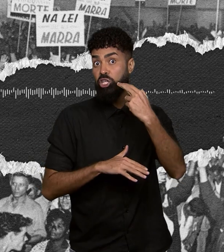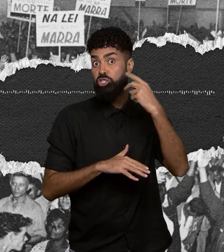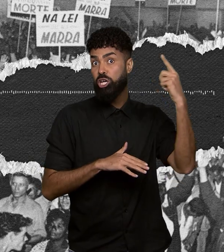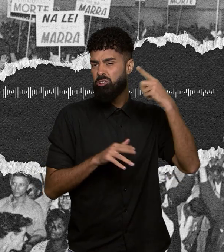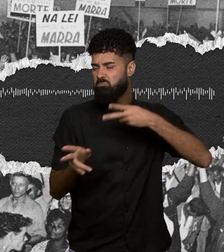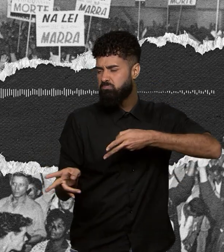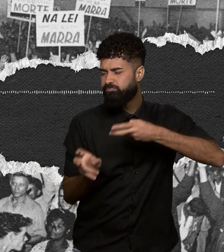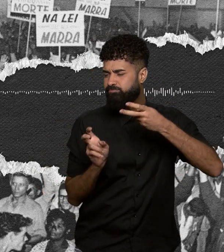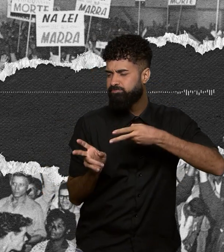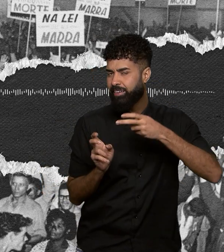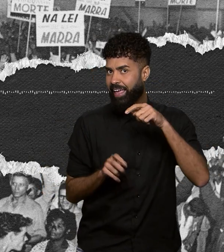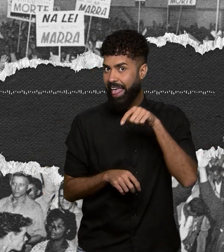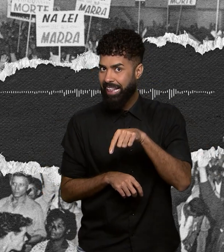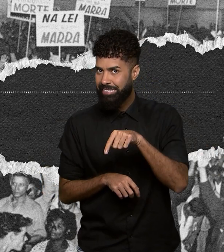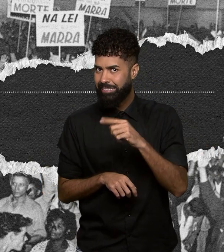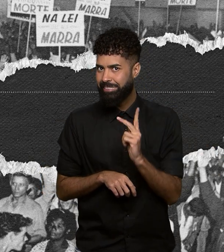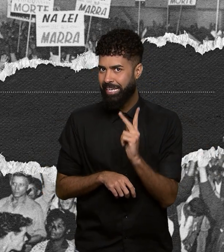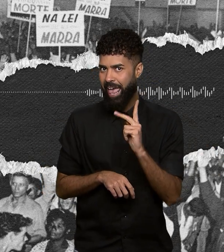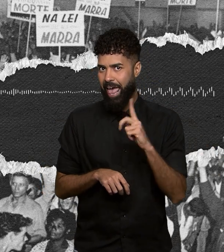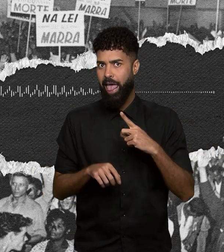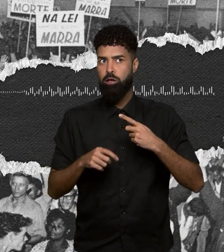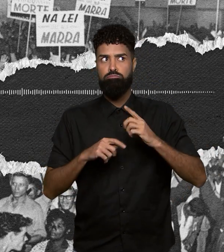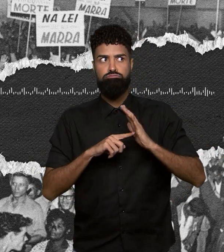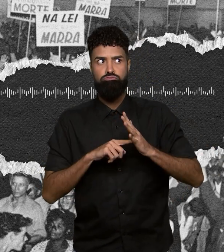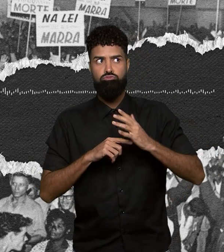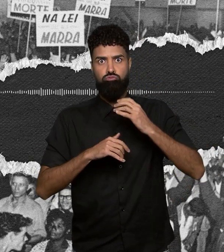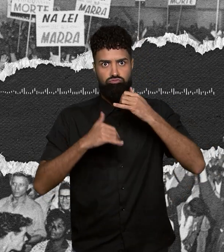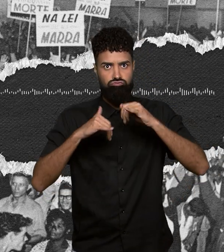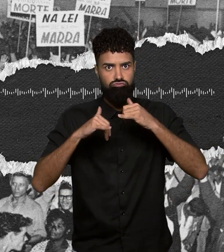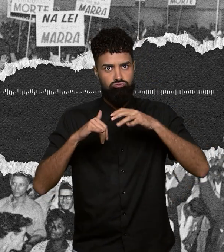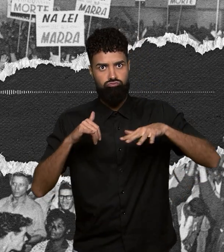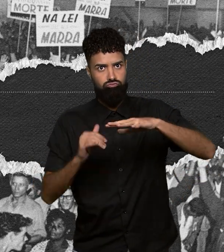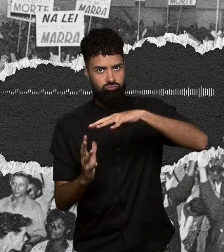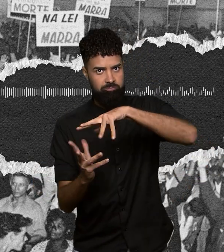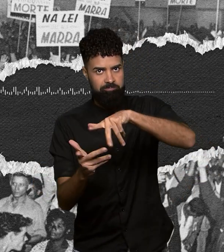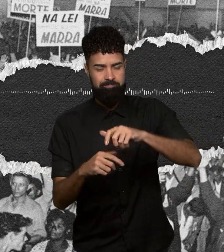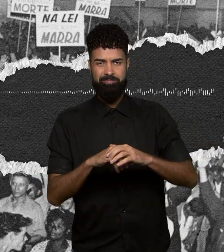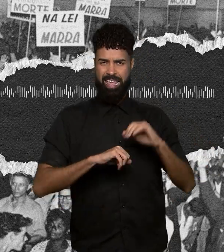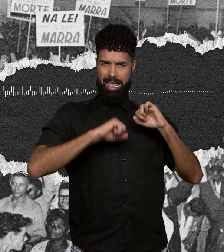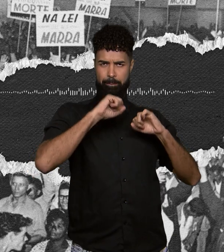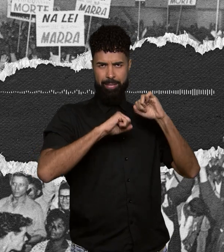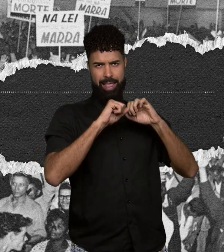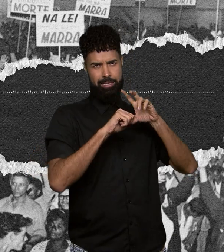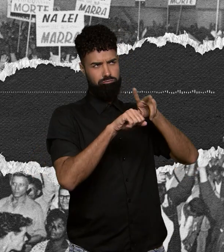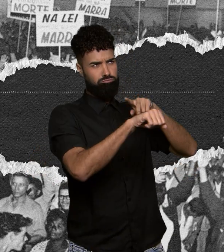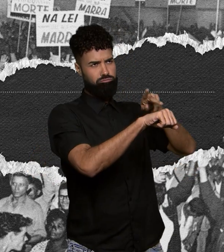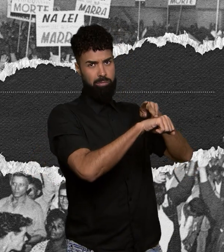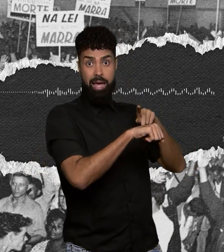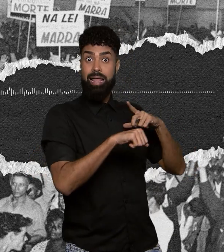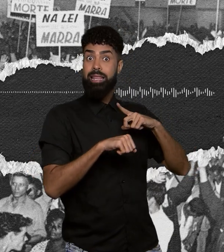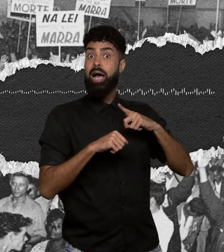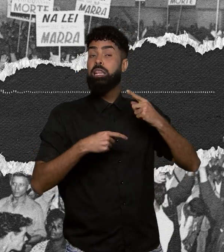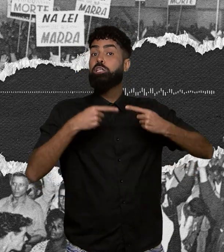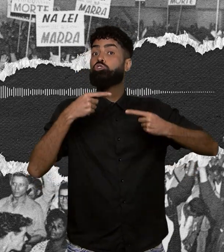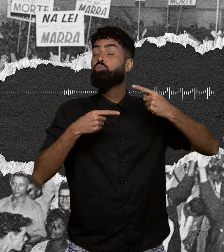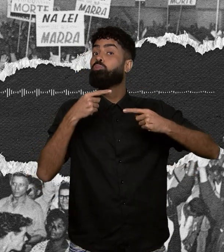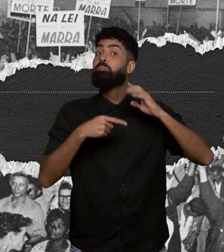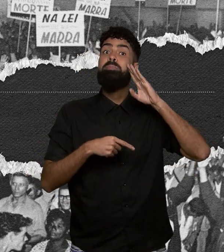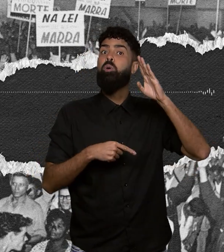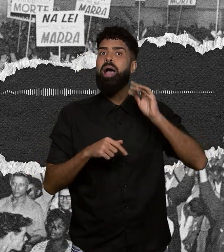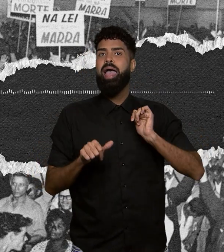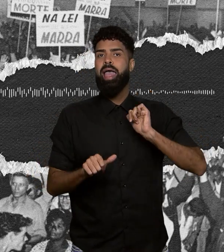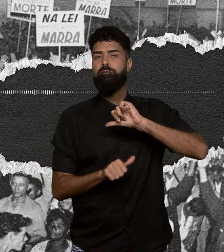esse que é um dos maiores mundiais as multinacionais estão aliás no centro de outra disputa a reforma